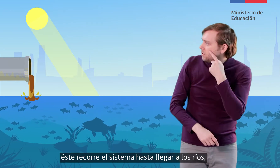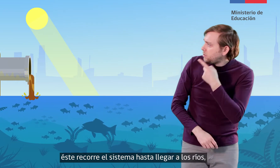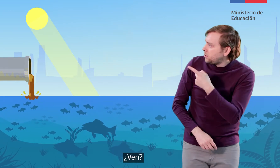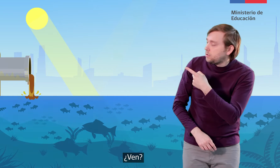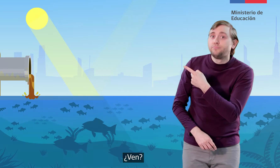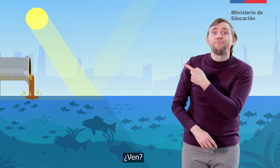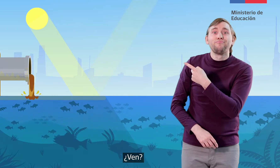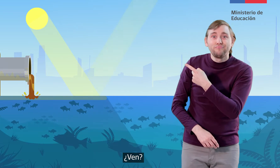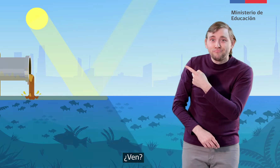¿Ven?